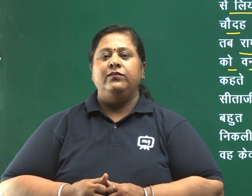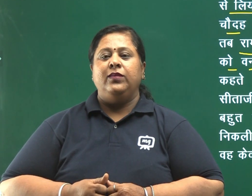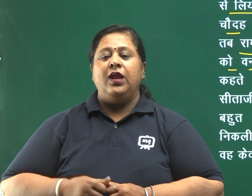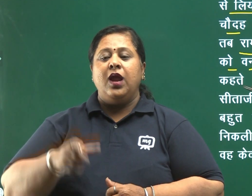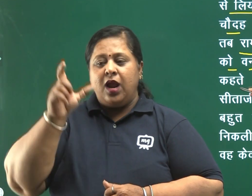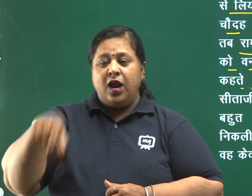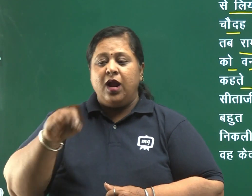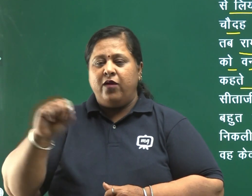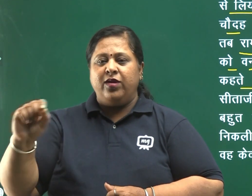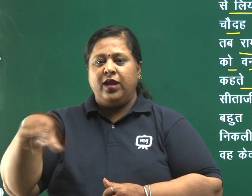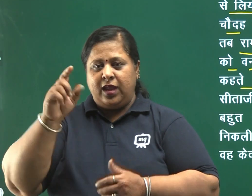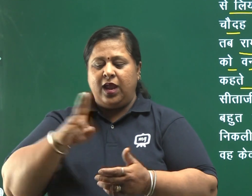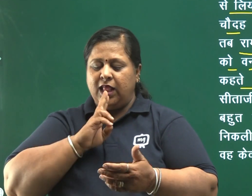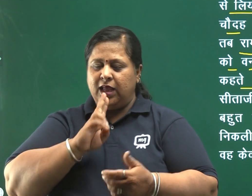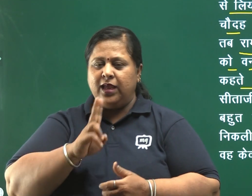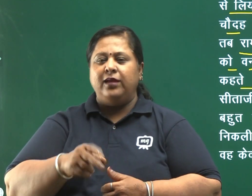कवि कहते हैं कि